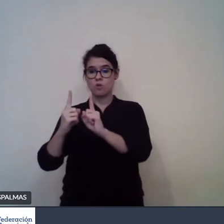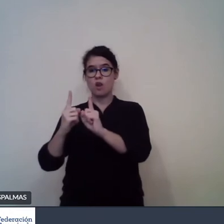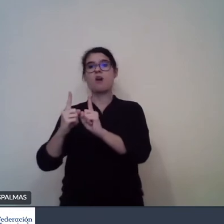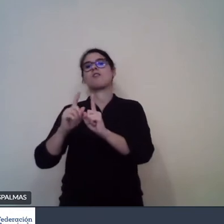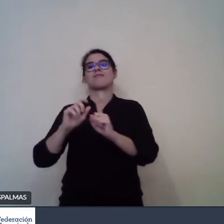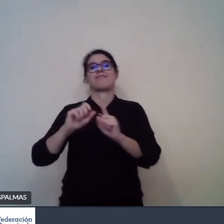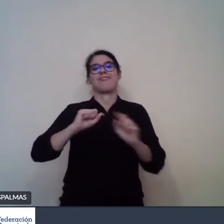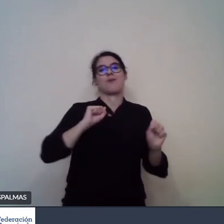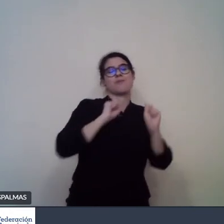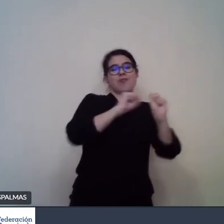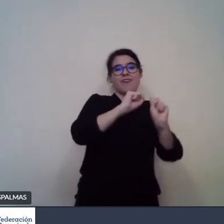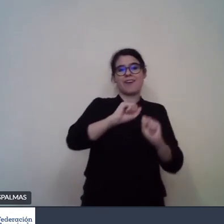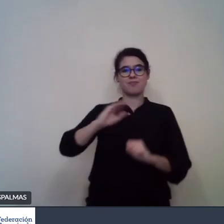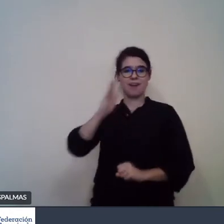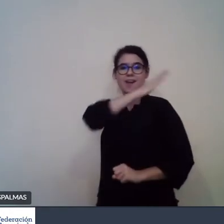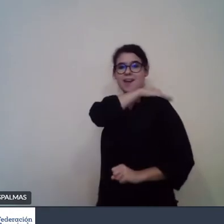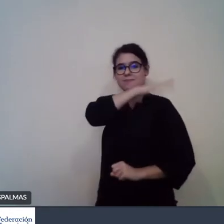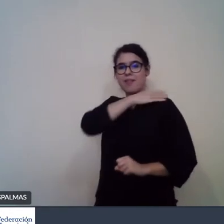defensor de arriba.